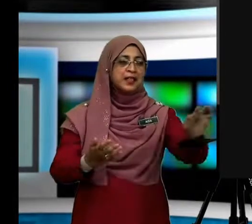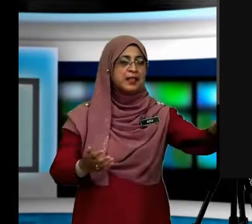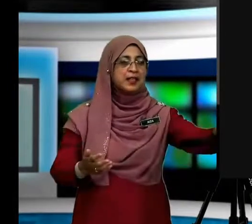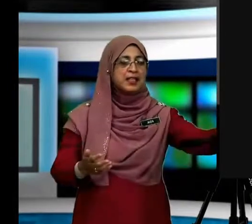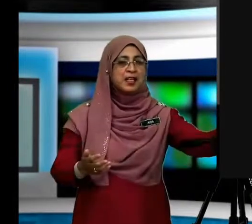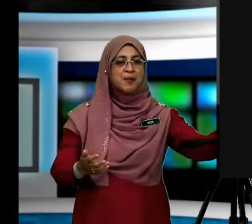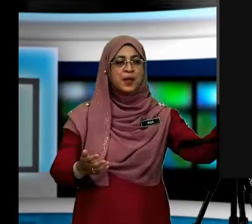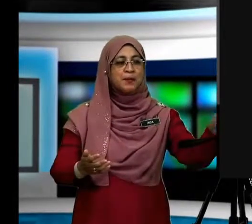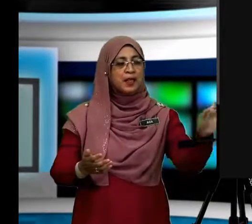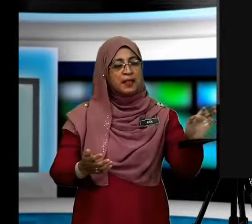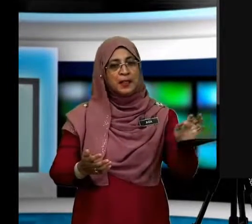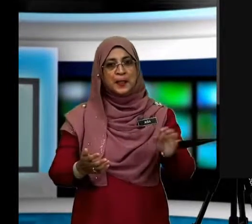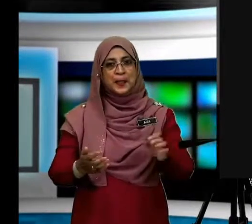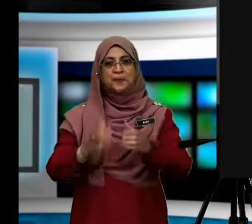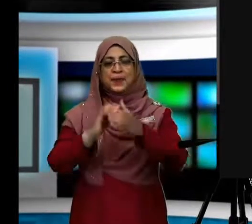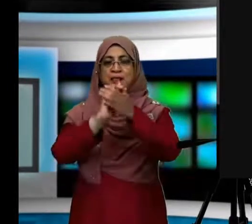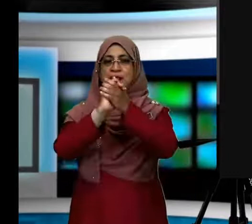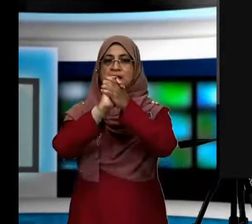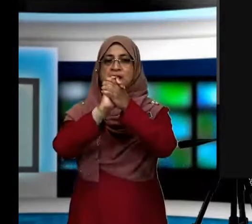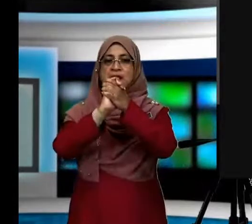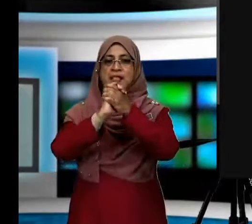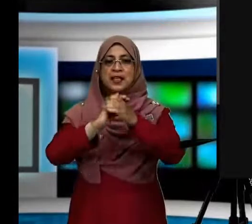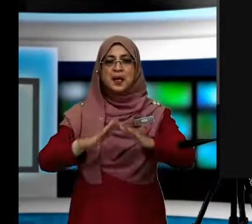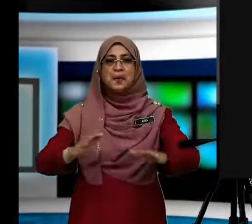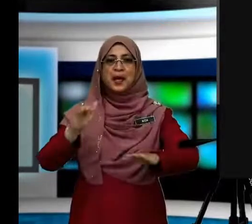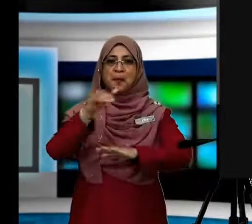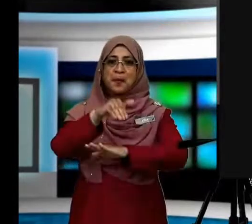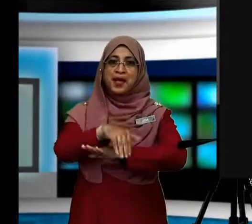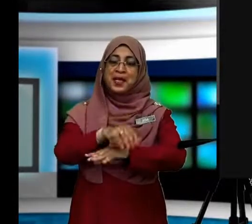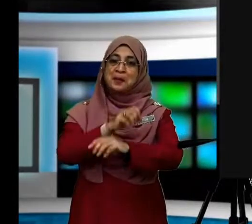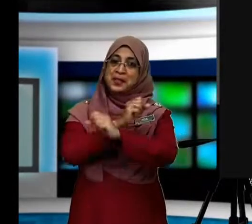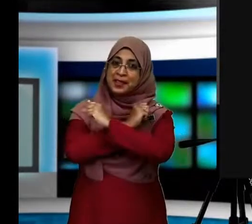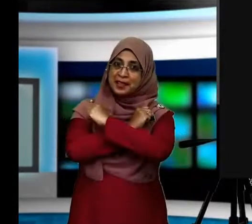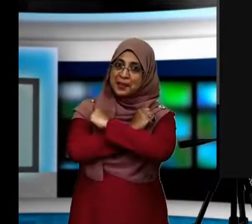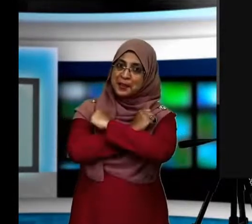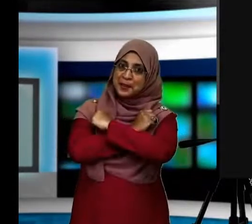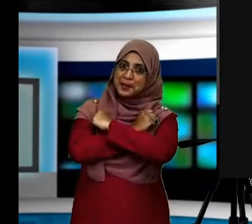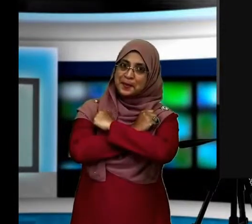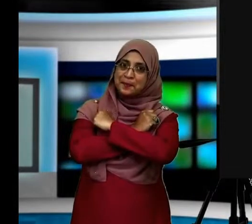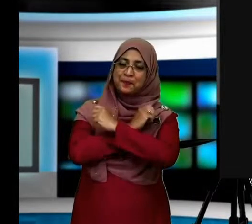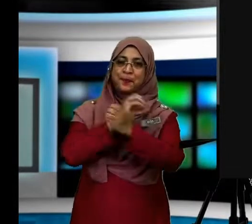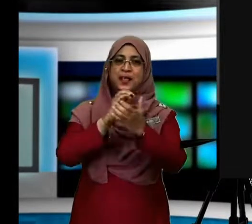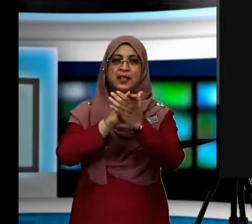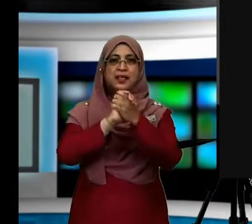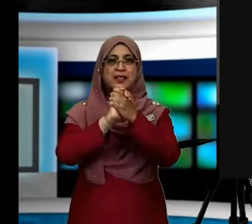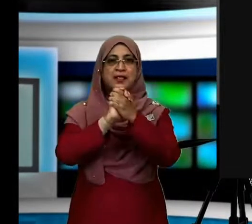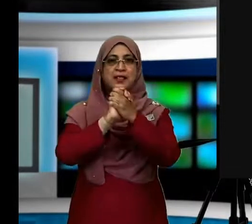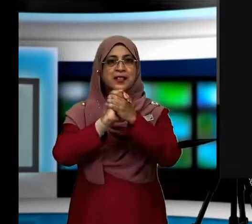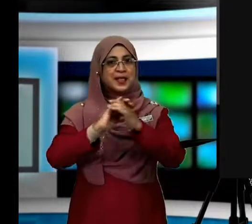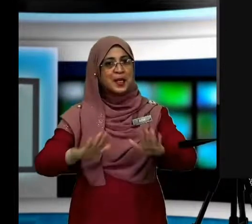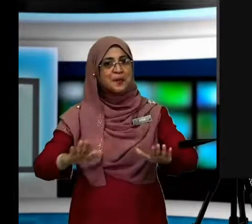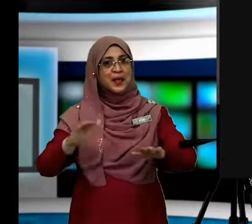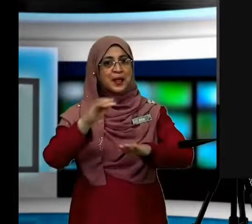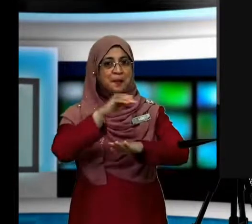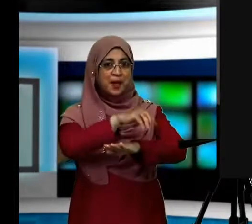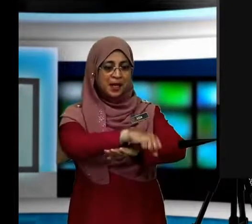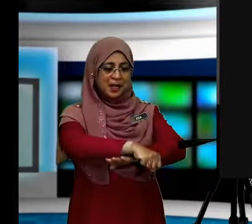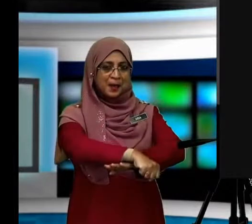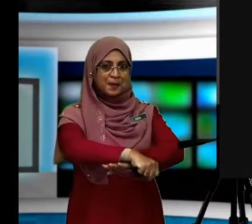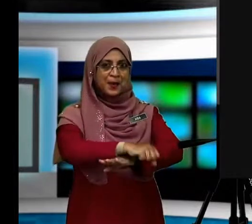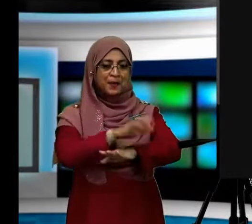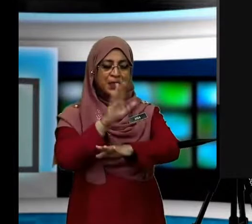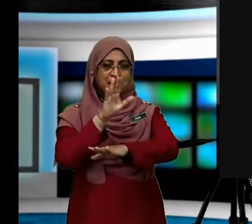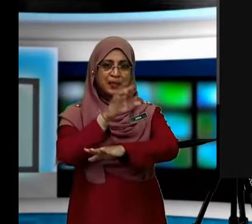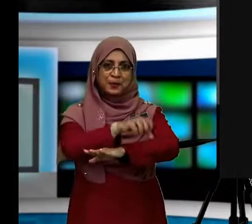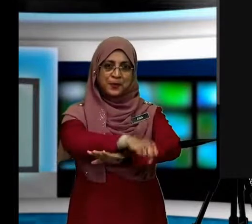akhirnya Selamat malam Selamat malam sayang Selamat malam ke